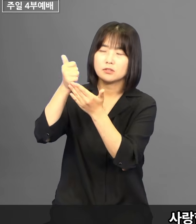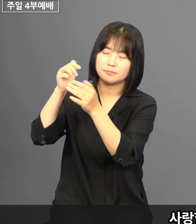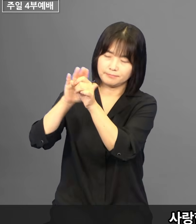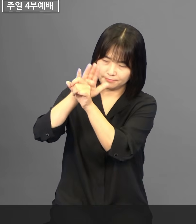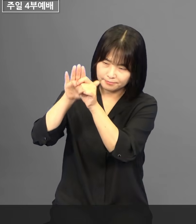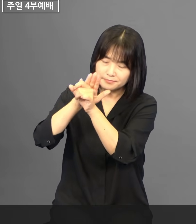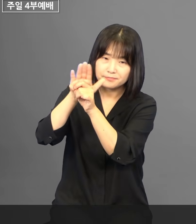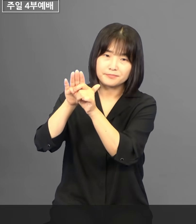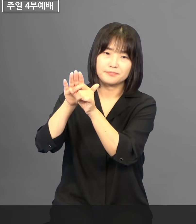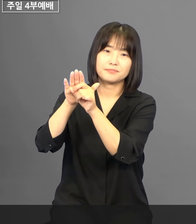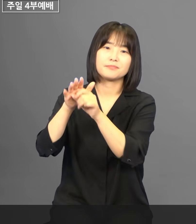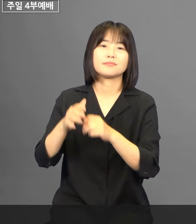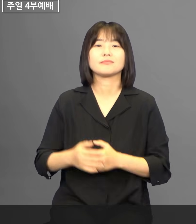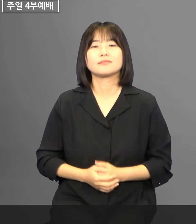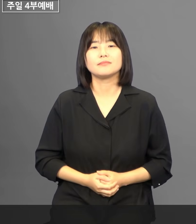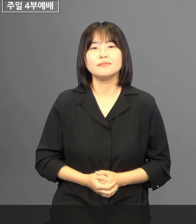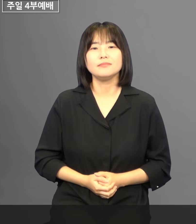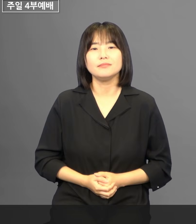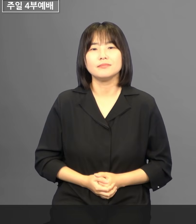예수님.